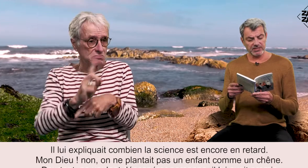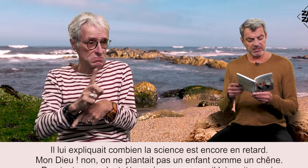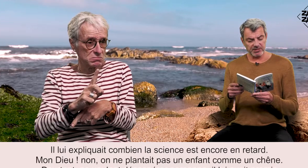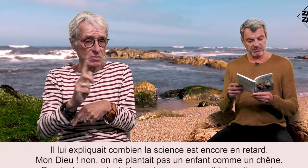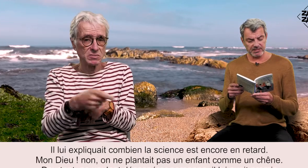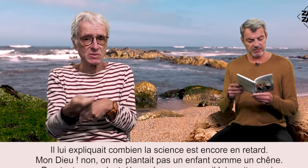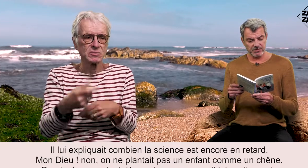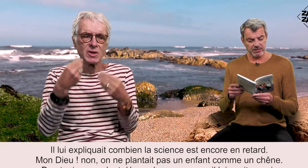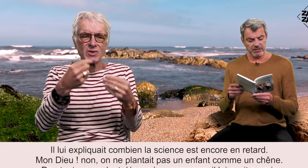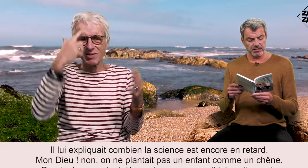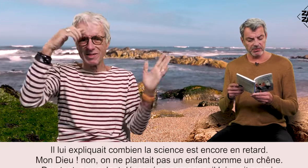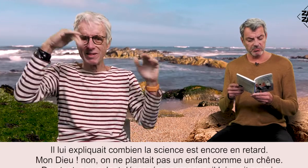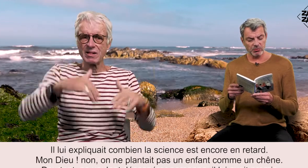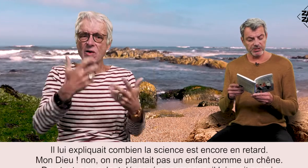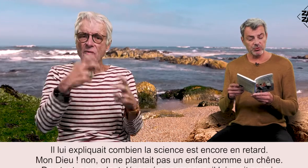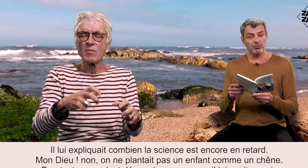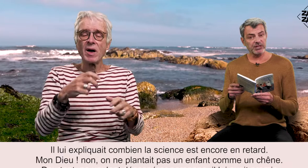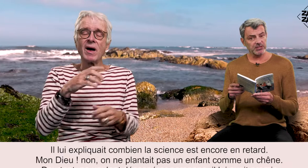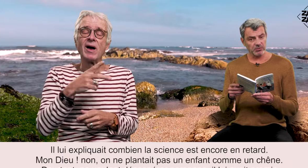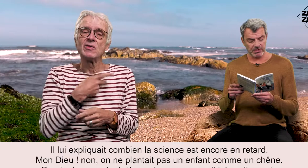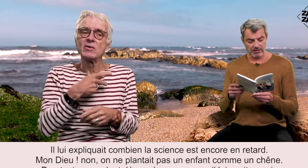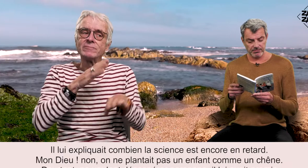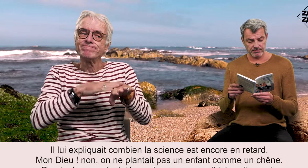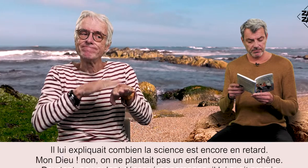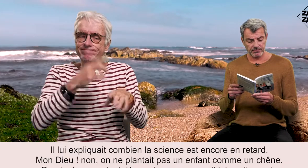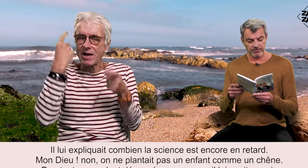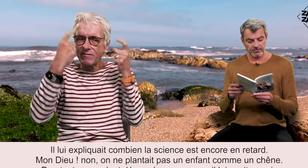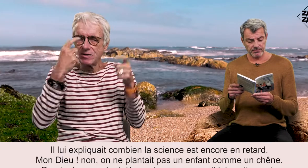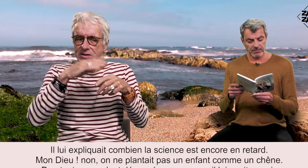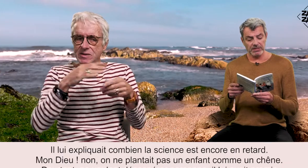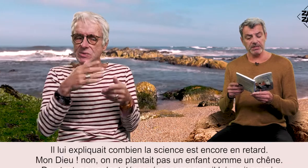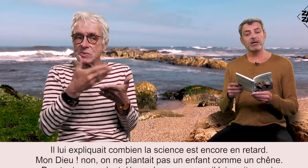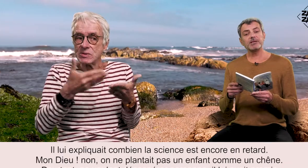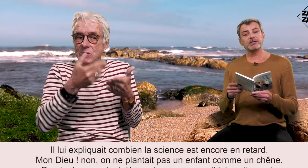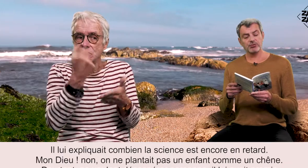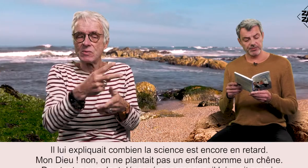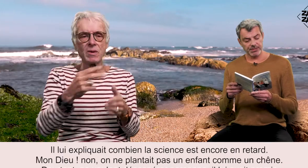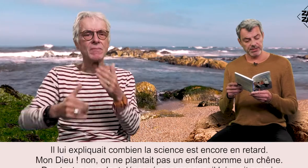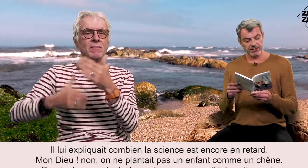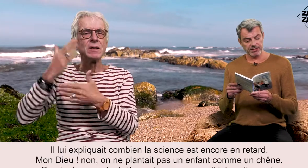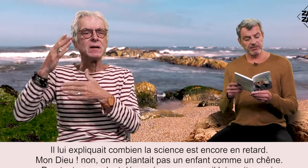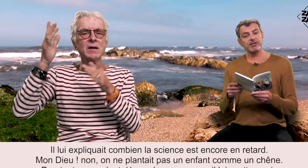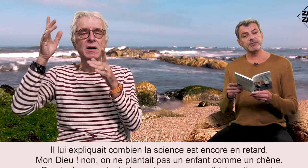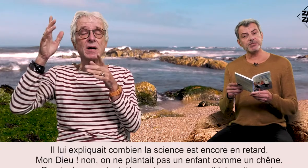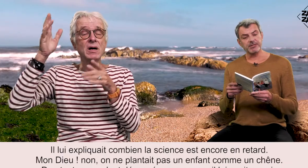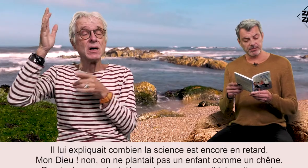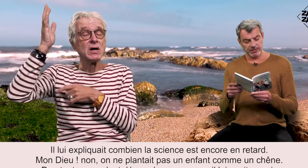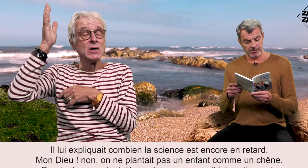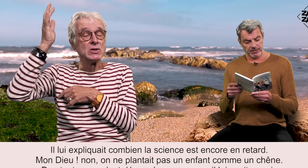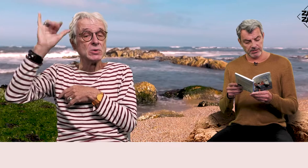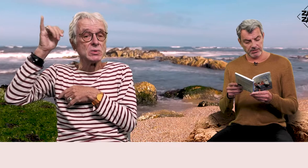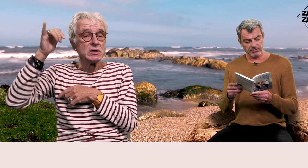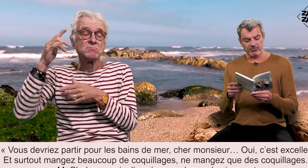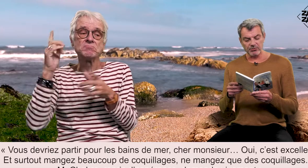ne voulant désespérer personne, il lui avait promis de songer à son cas. Et un matin de juillet, il vint lui dire